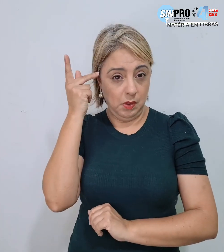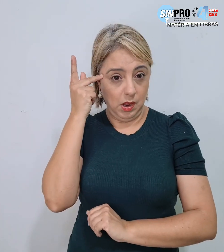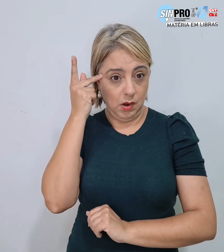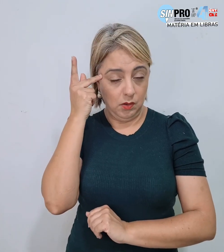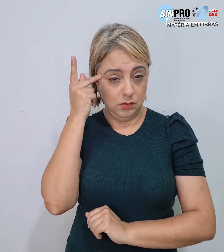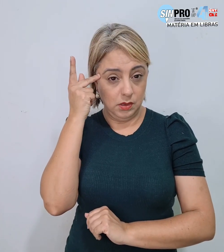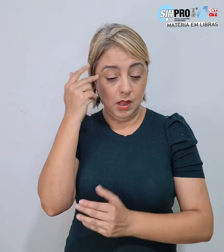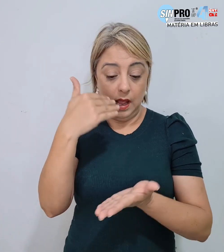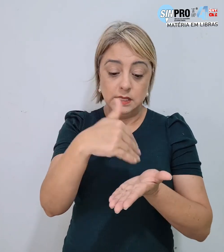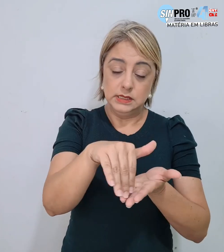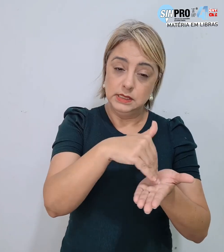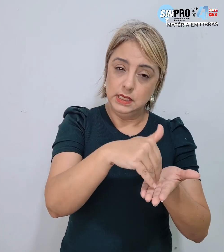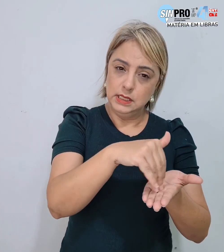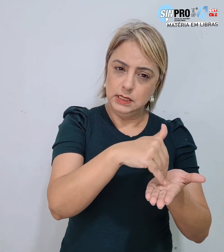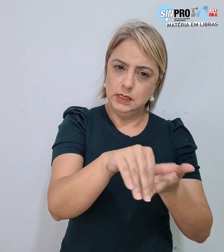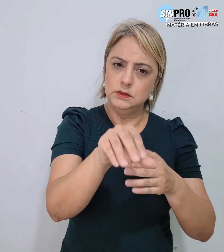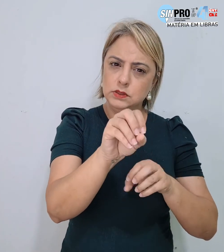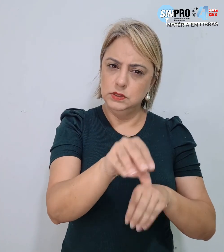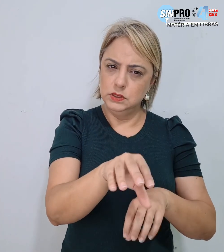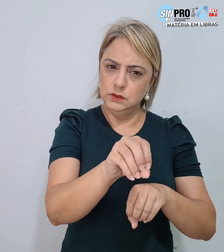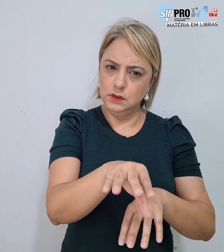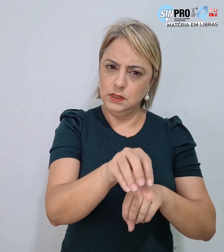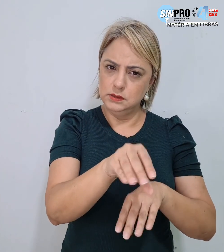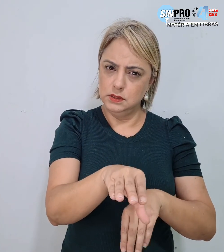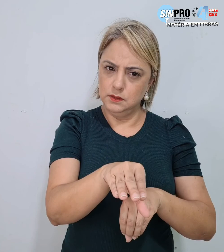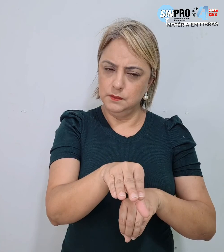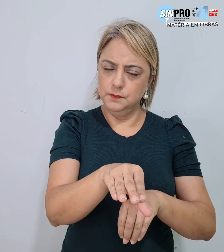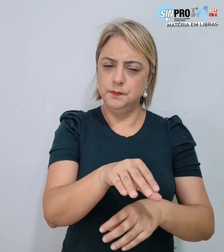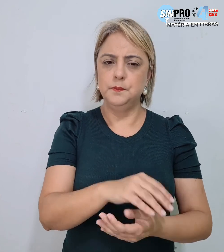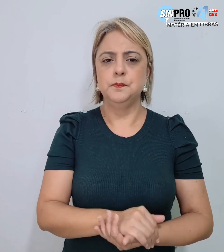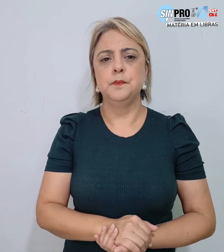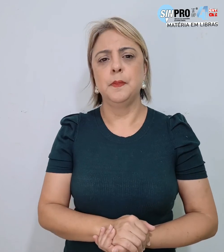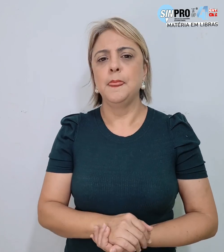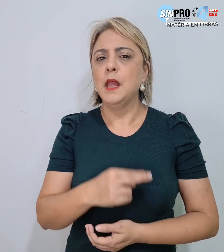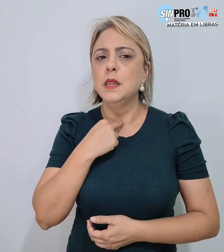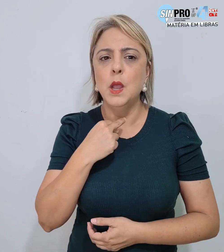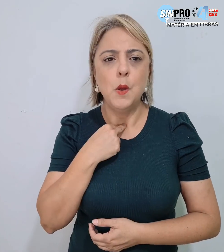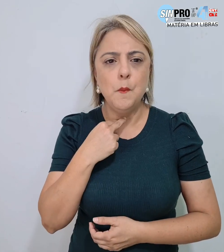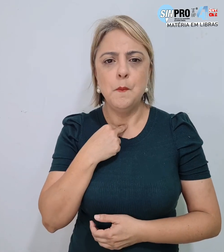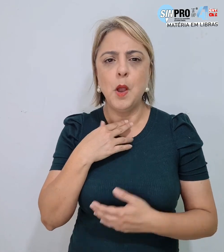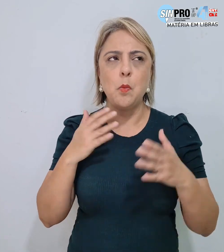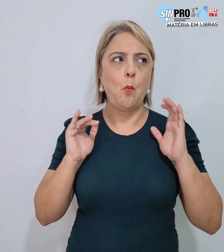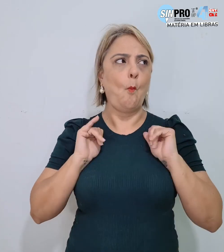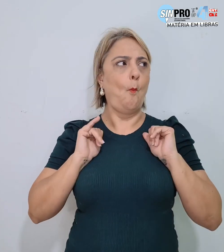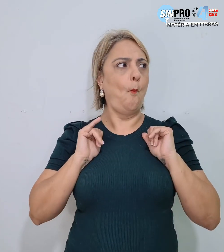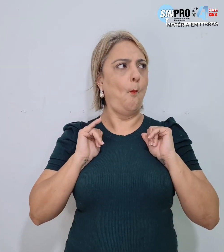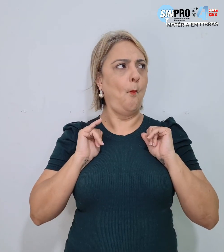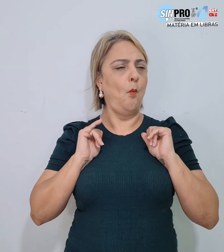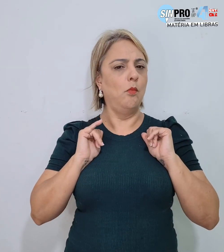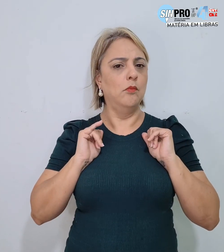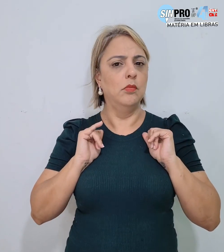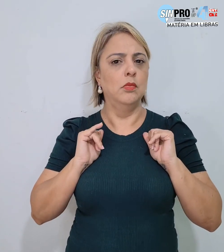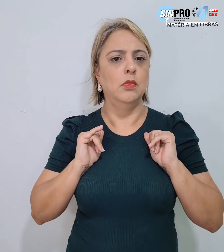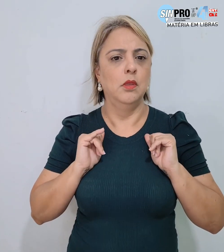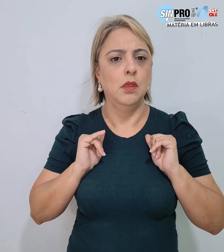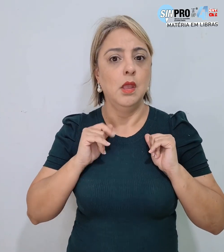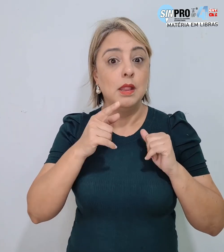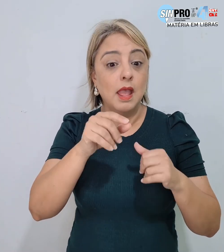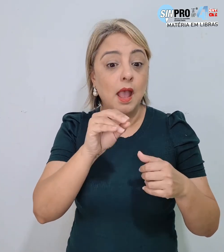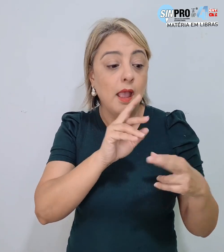a secretaria da educação e não pode se omitir é da